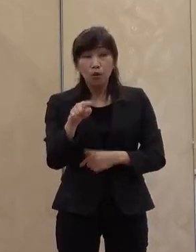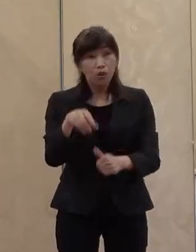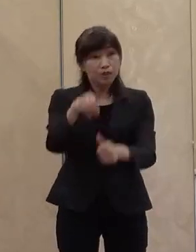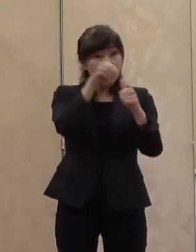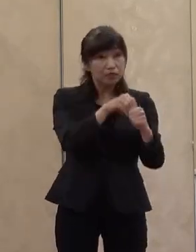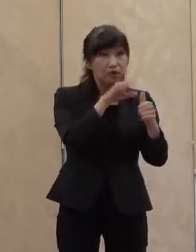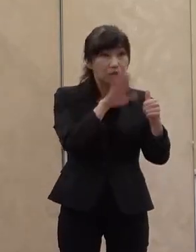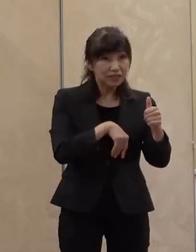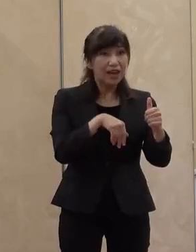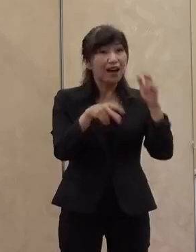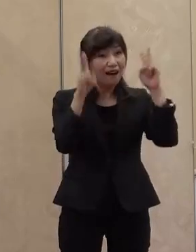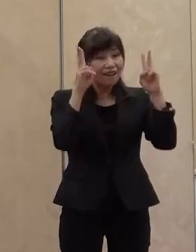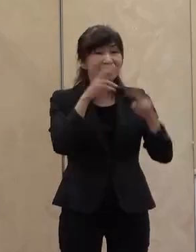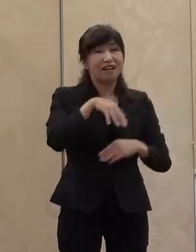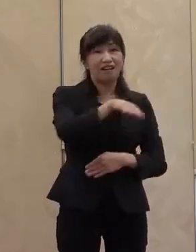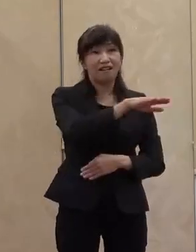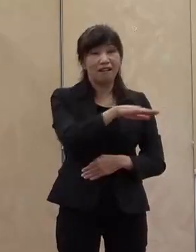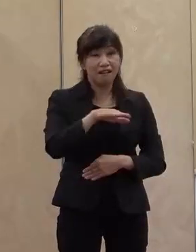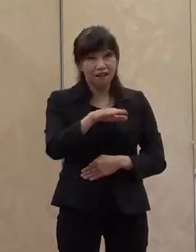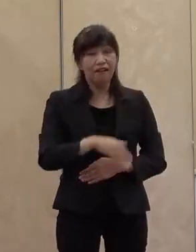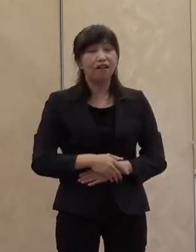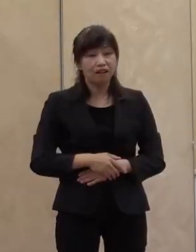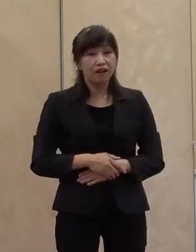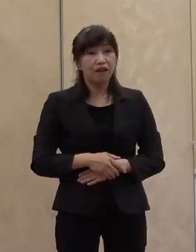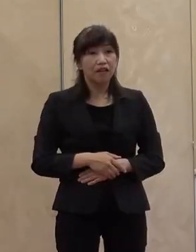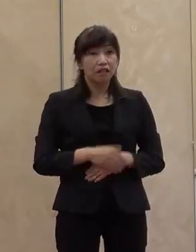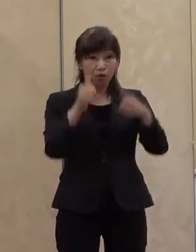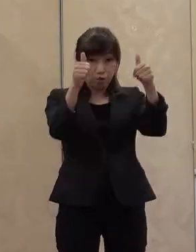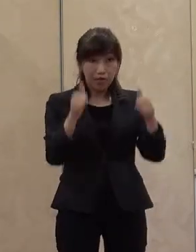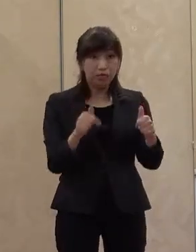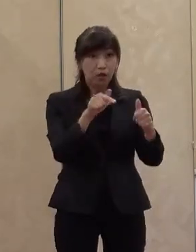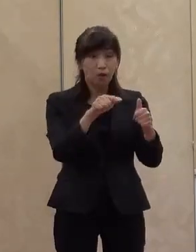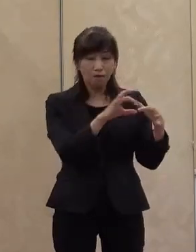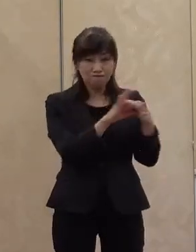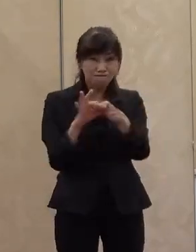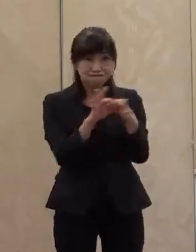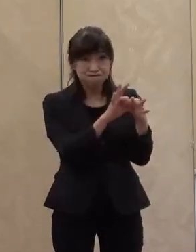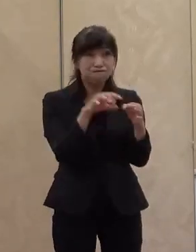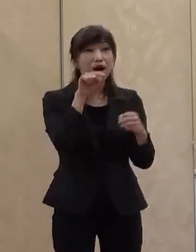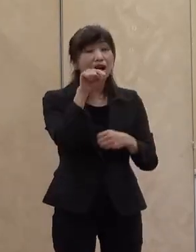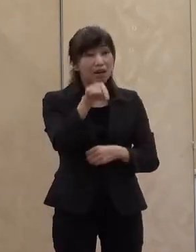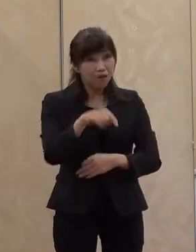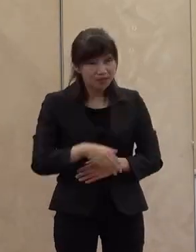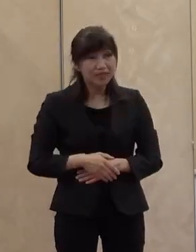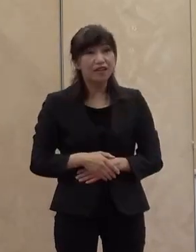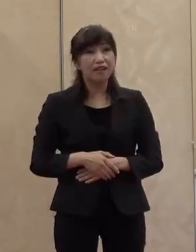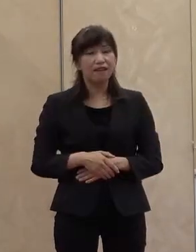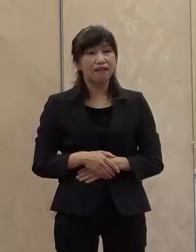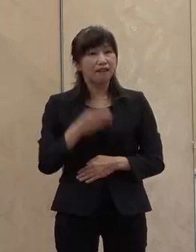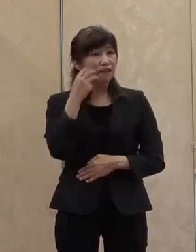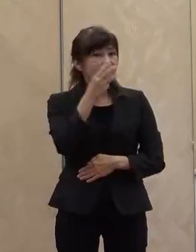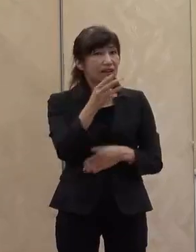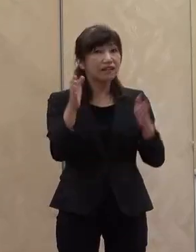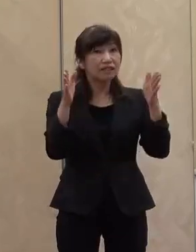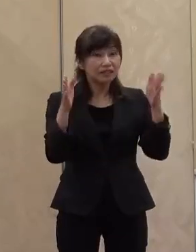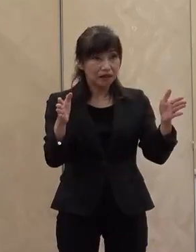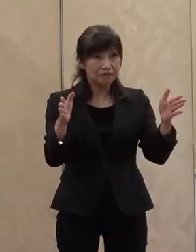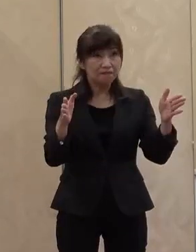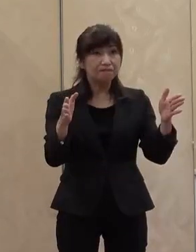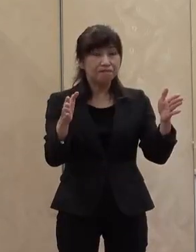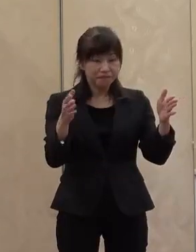。でこのサイトを通じてですね、そういった方を採用して、3ヶ月間根付い